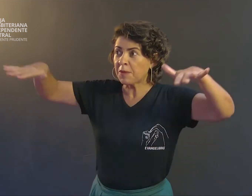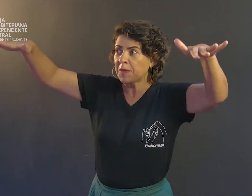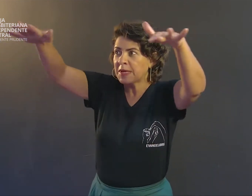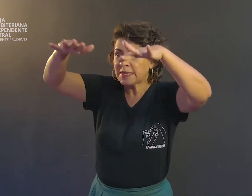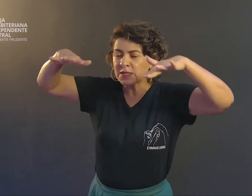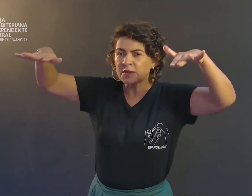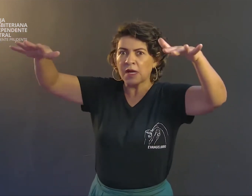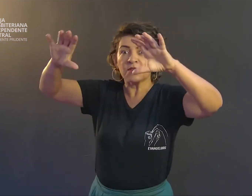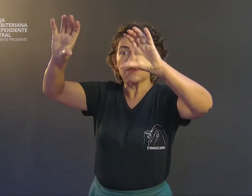espiritual.